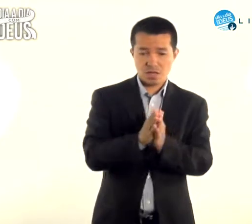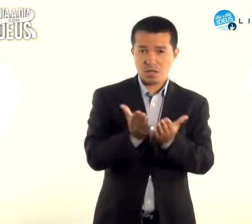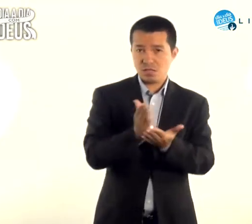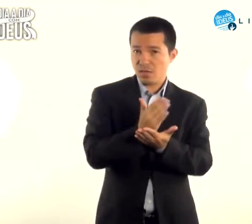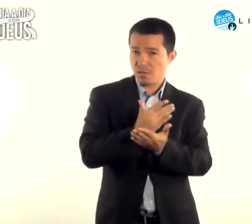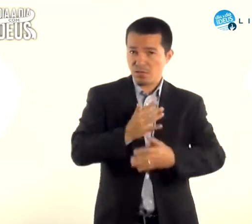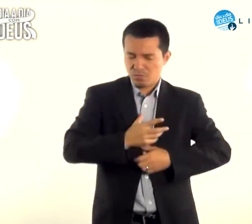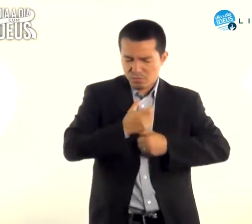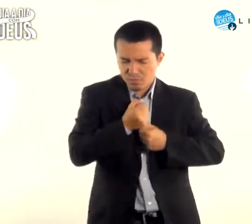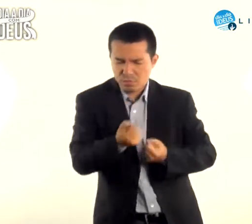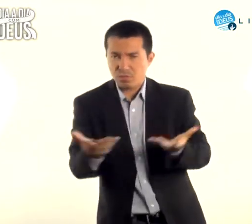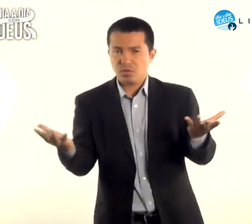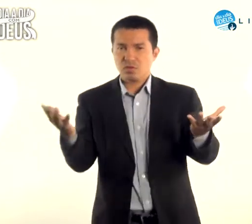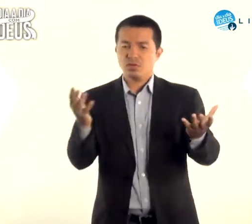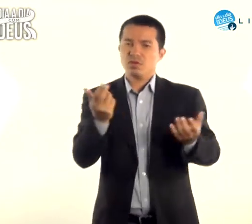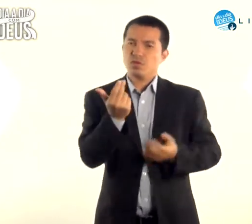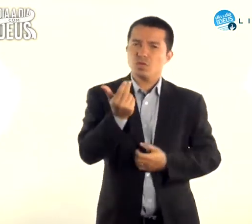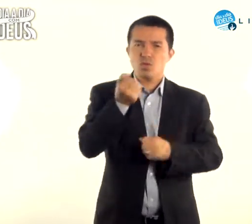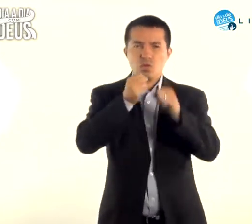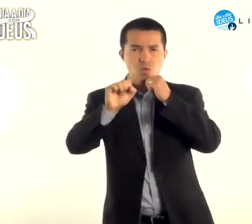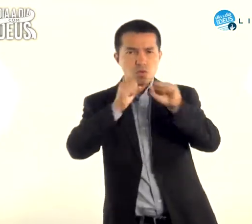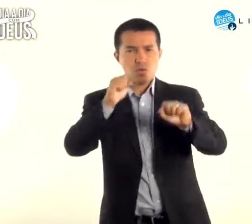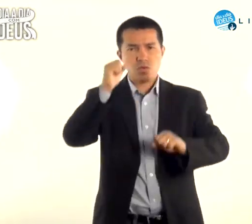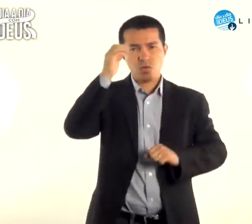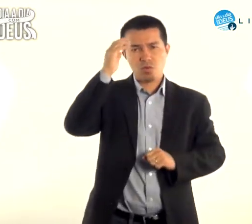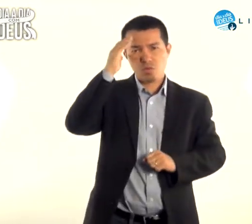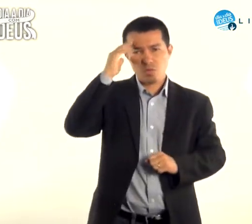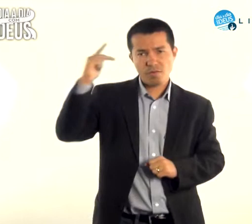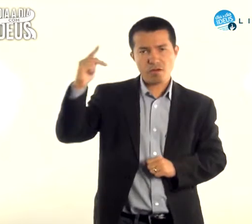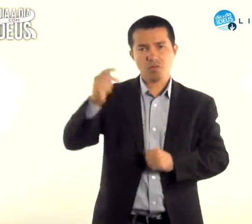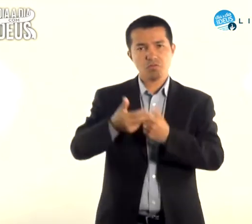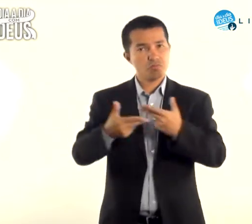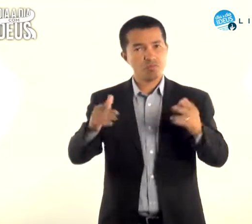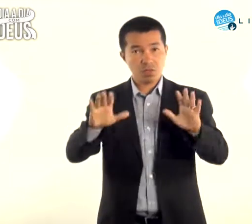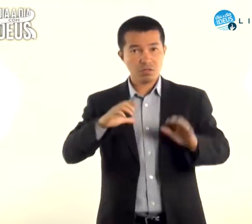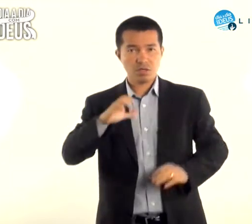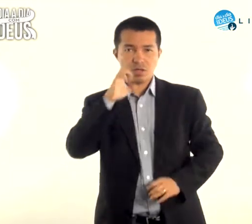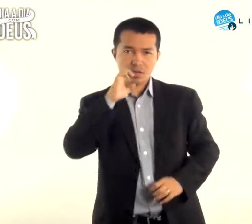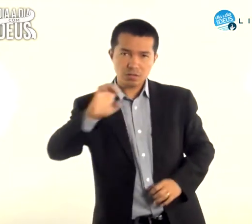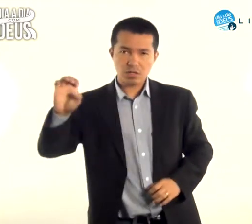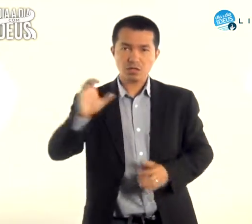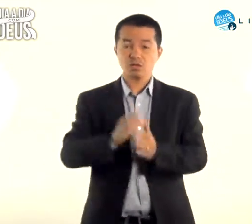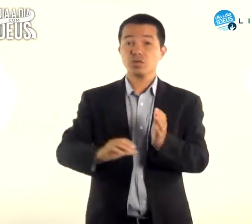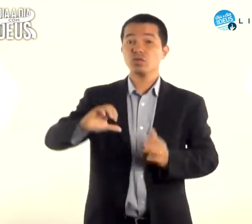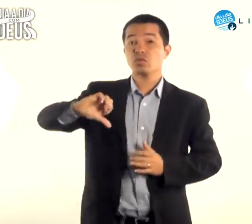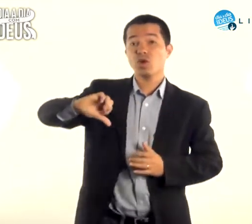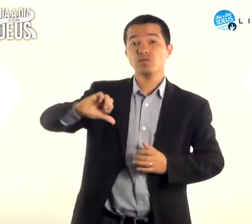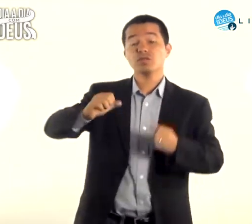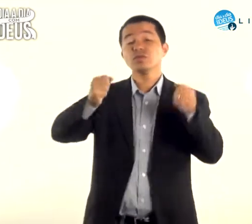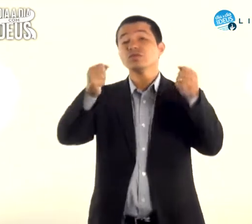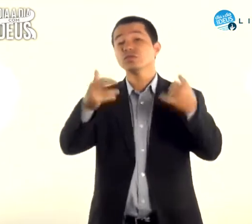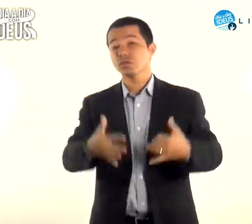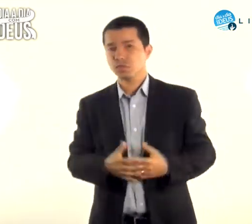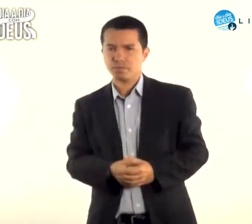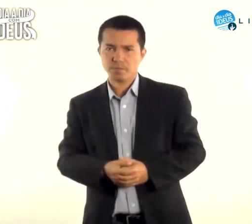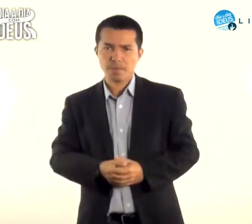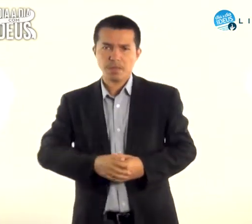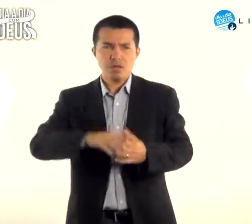bom? Muito bem, Eclesiastes capítulo 9 diz assim: deveras todas essas coisas considerei no